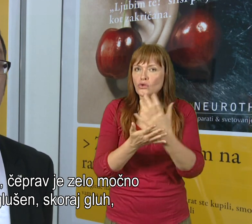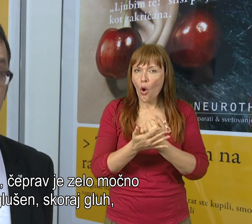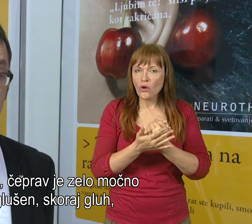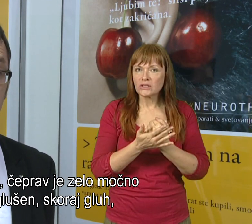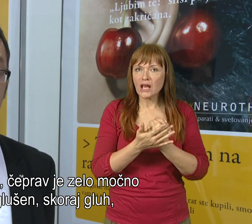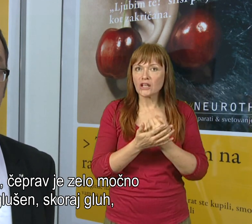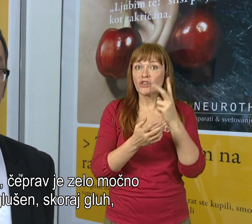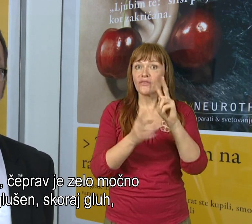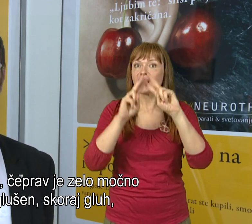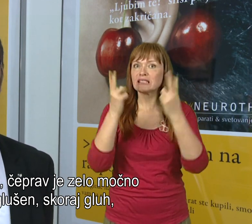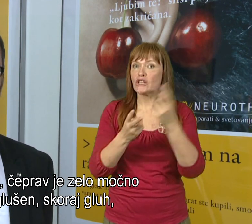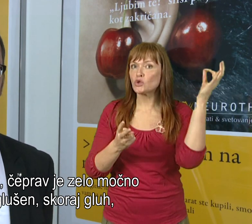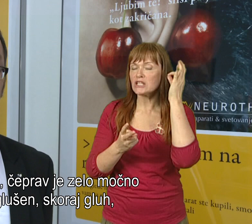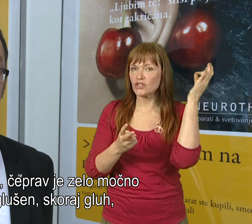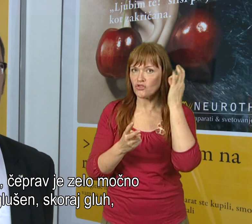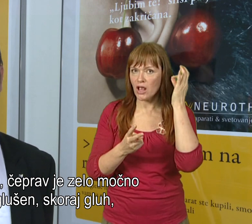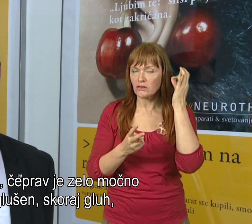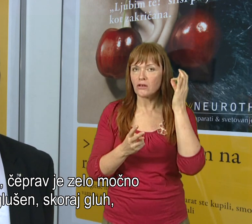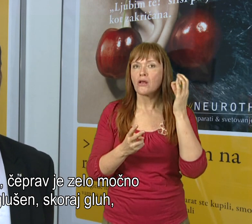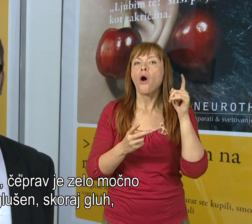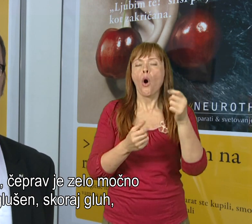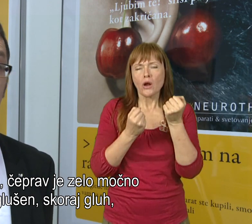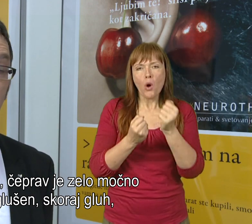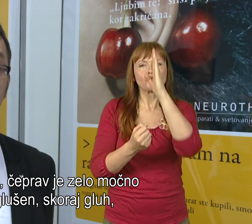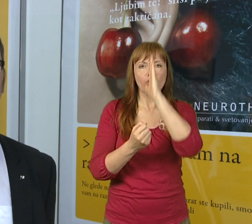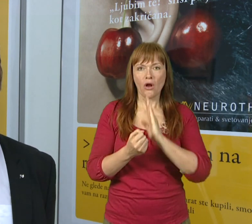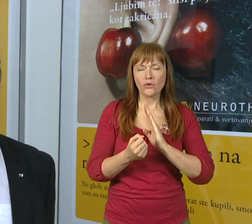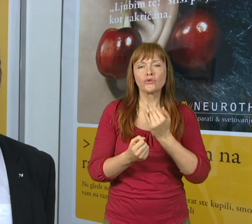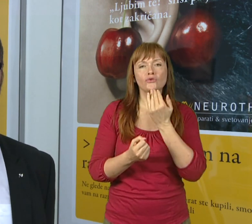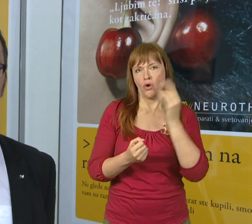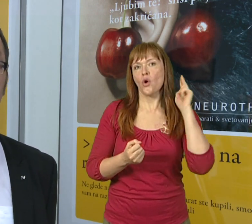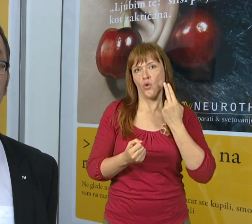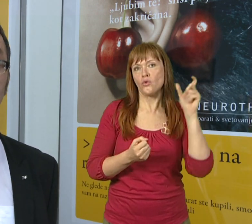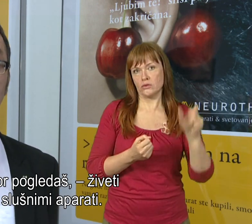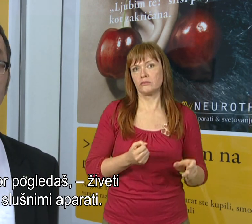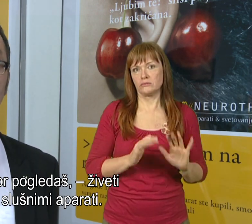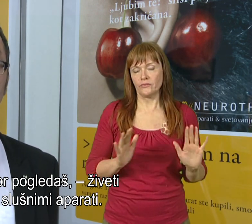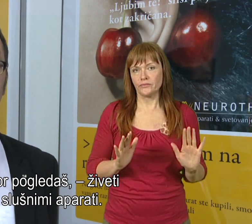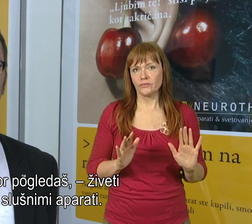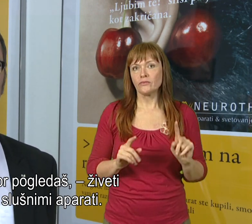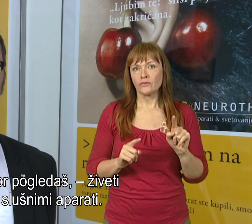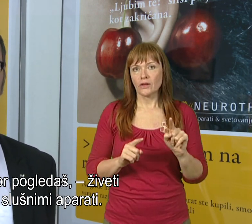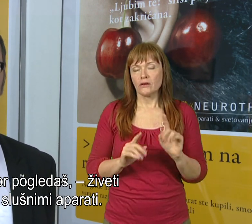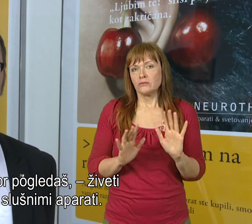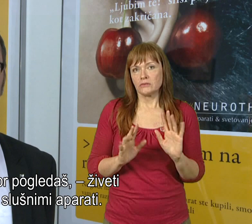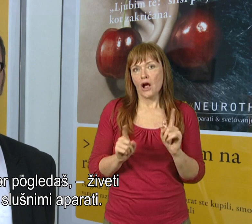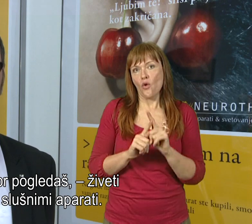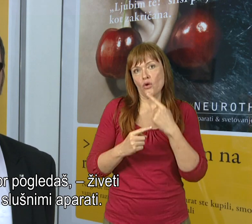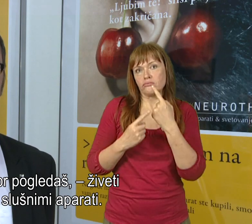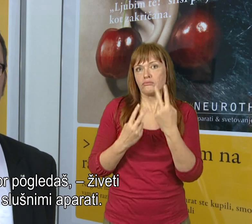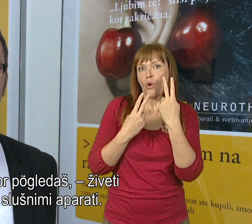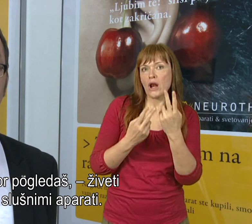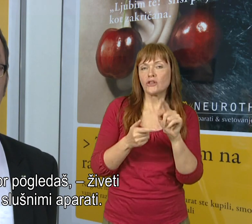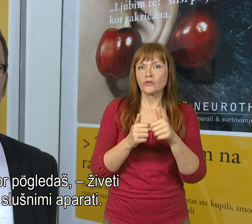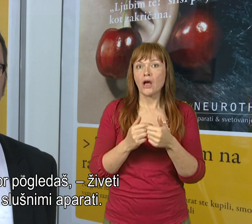svetu slišečih, čeprav je zelo močno naglušen, skoraj gluh, kak to pogledaš, živeti